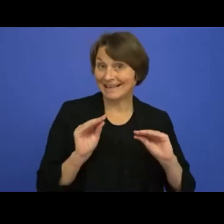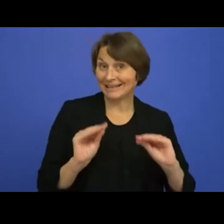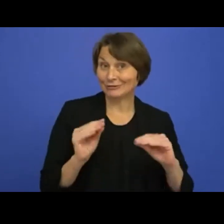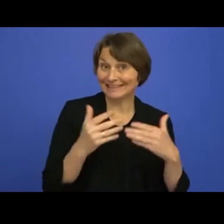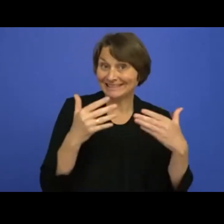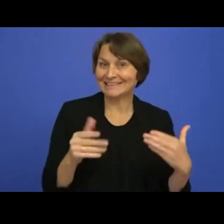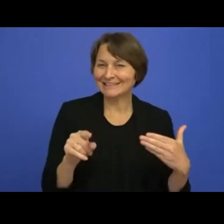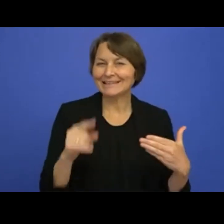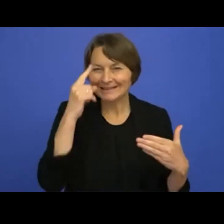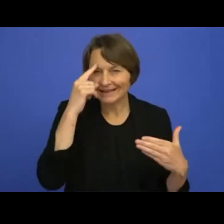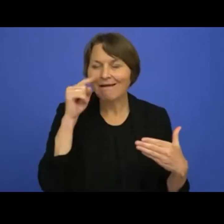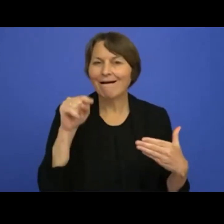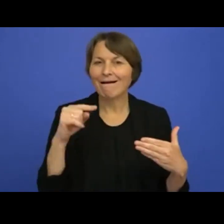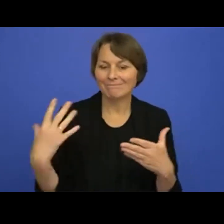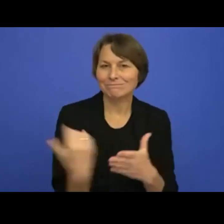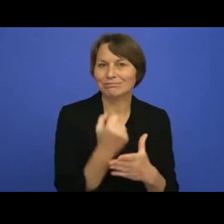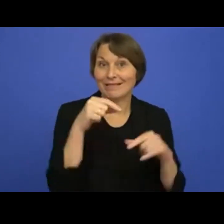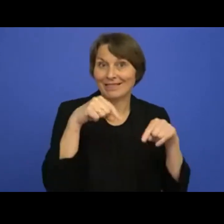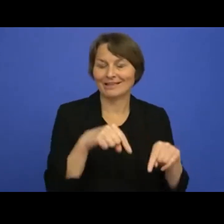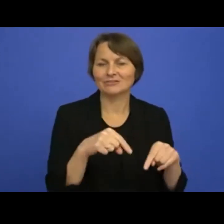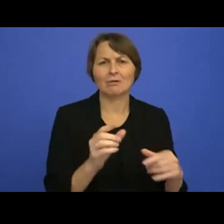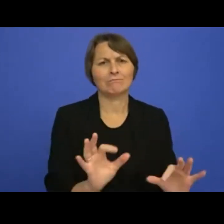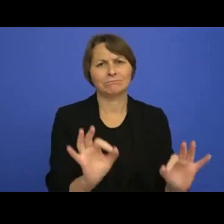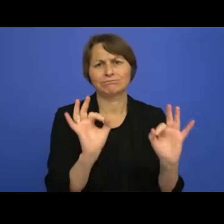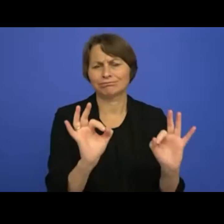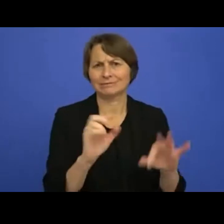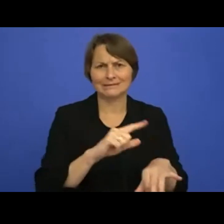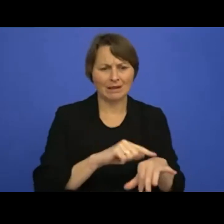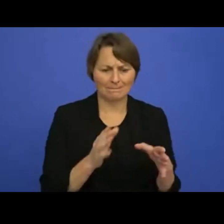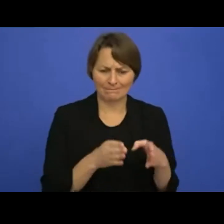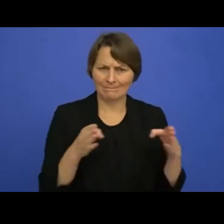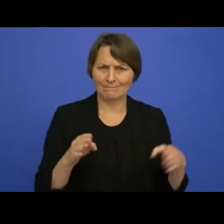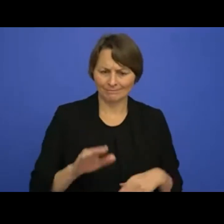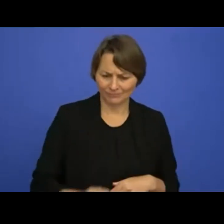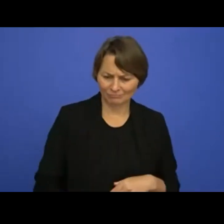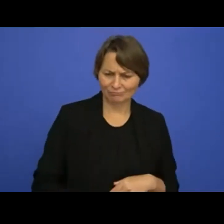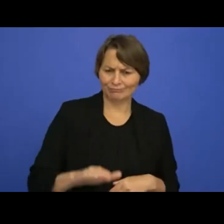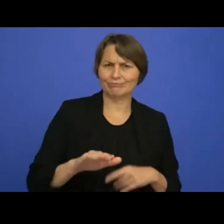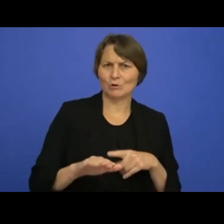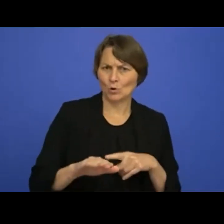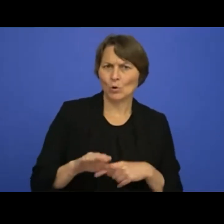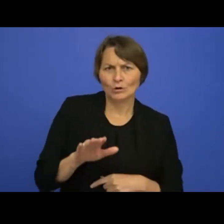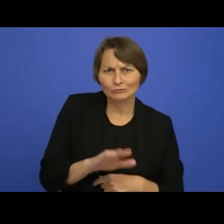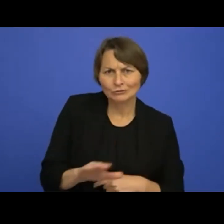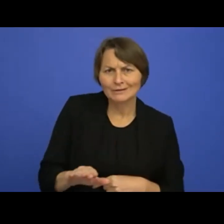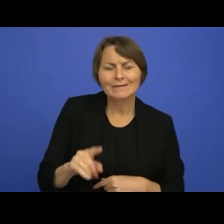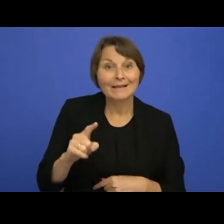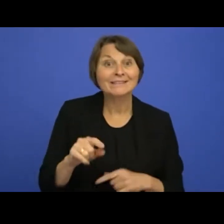Les systèmes éducatifs devraient profiter de cette aspect unique du développement des